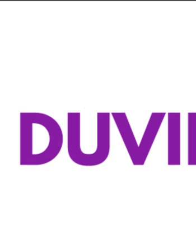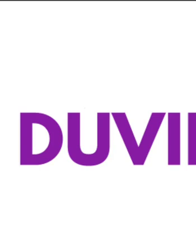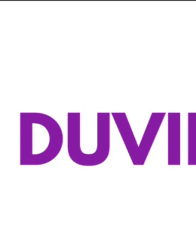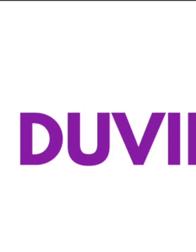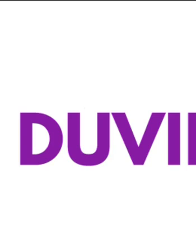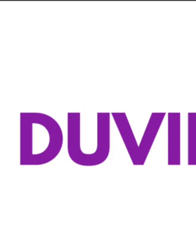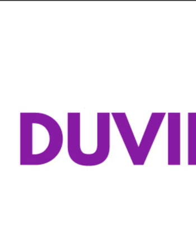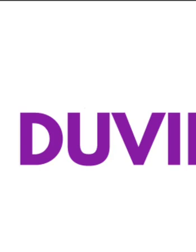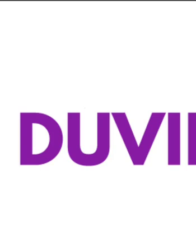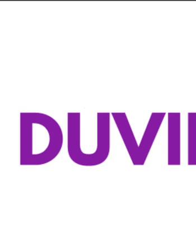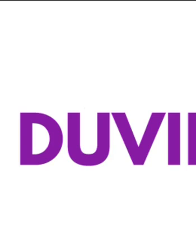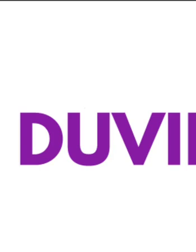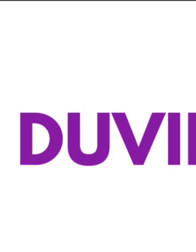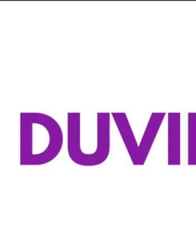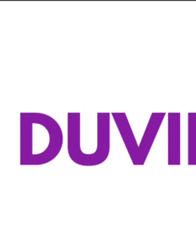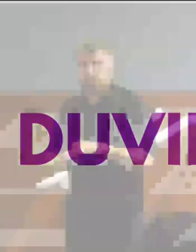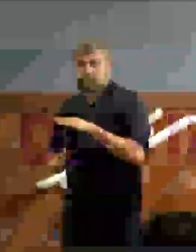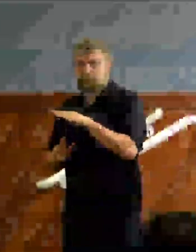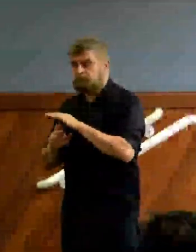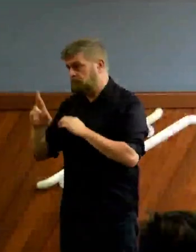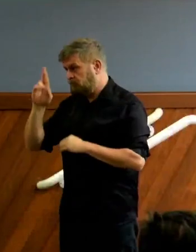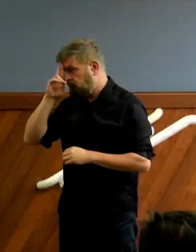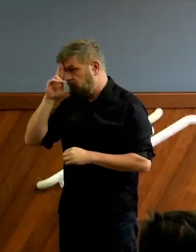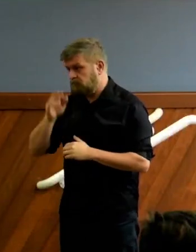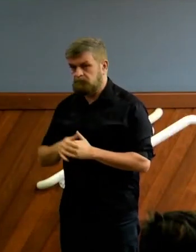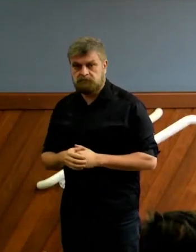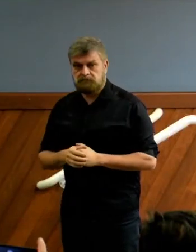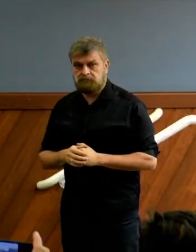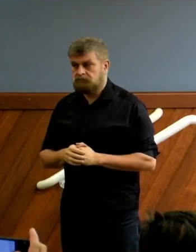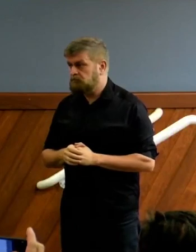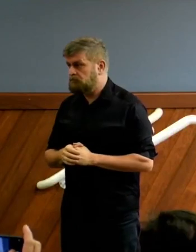uma conversa com vocês até o nosso horário. É isso, gente.